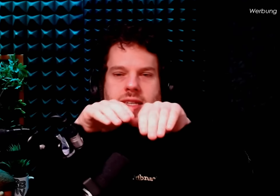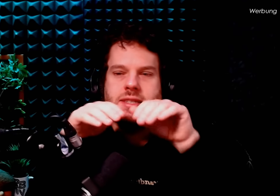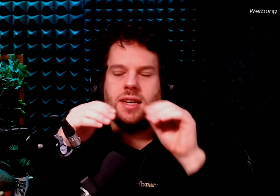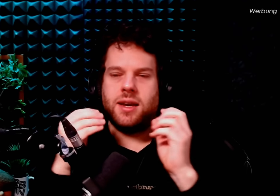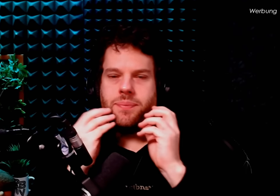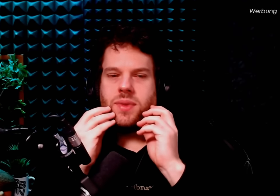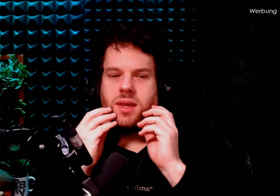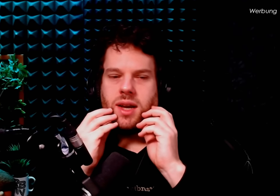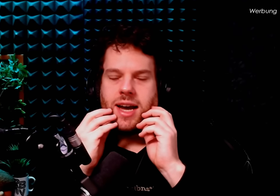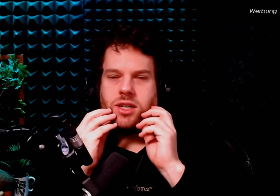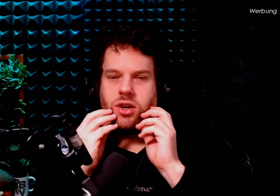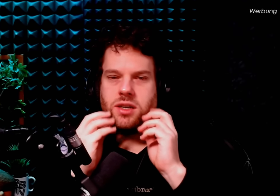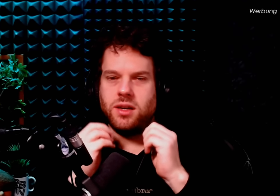ist, ähm... Äh, Eichhörnchen.